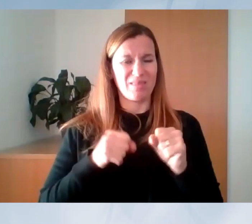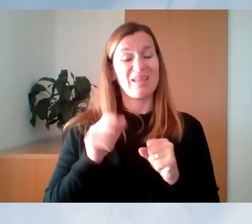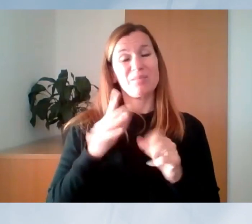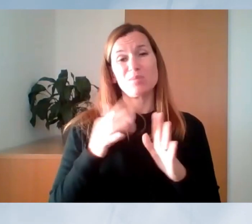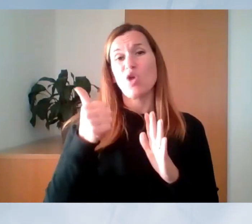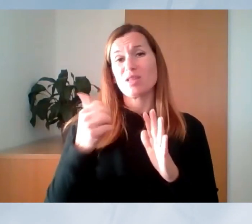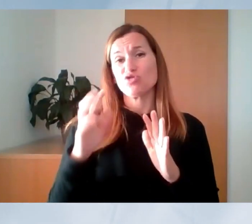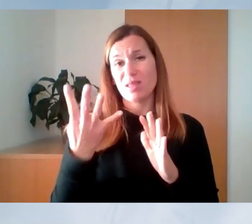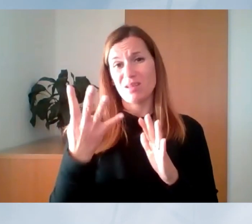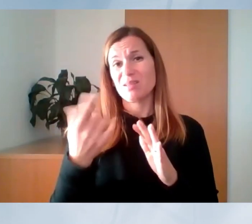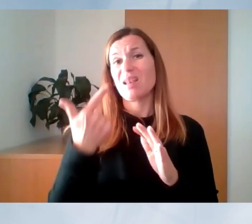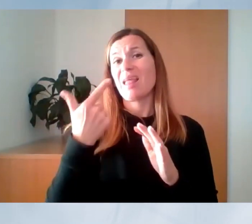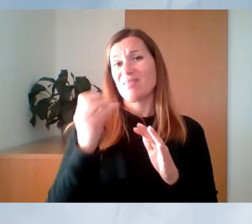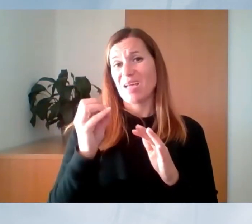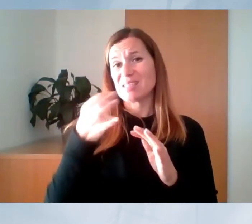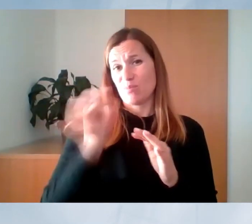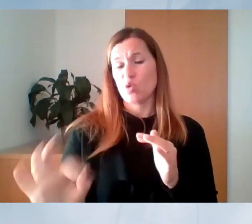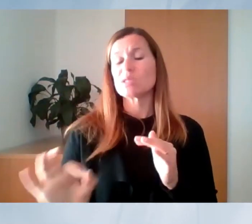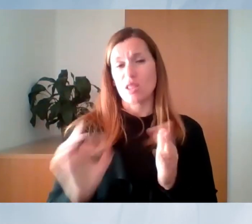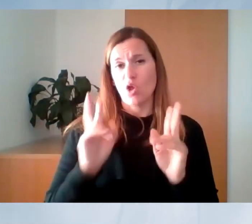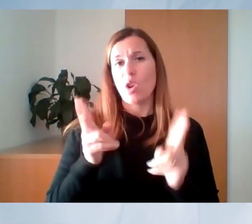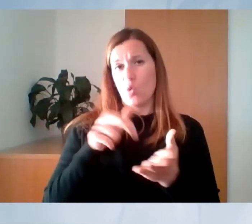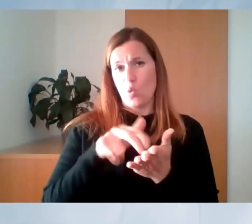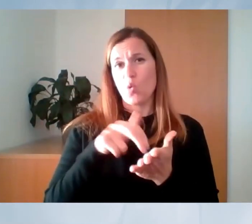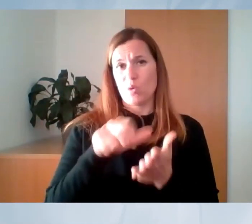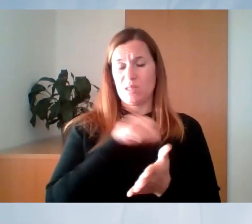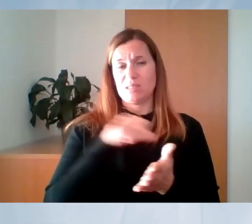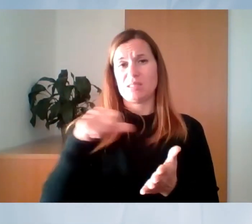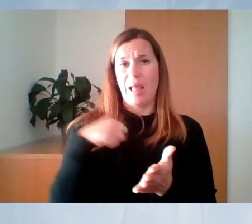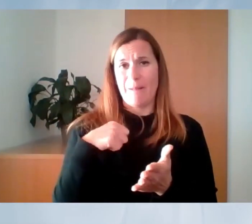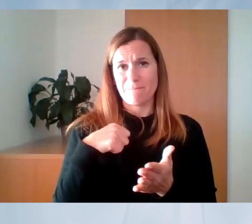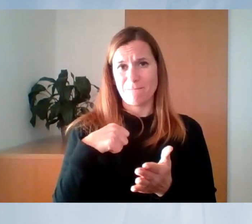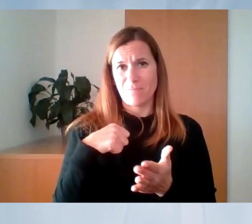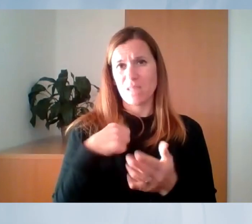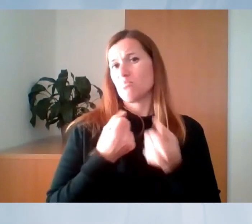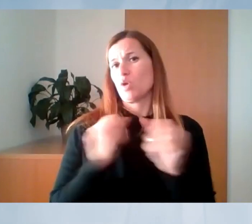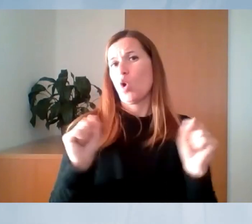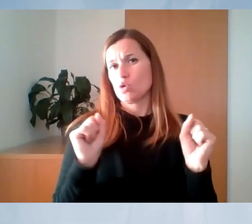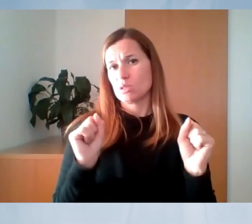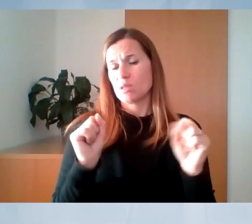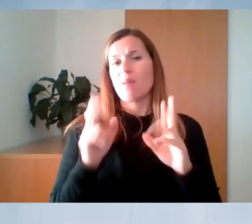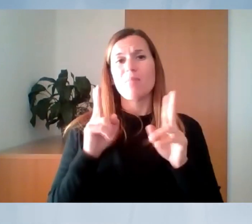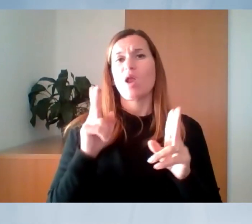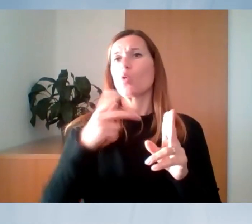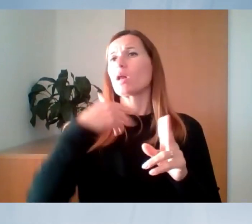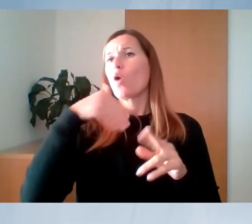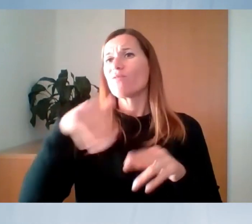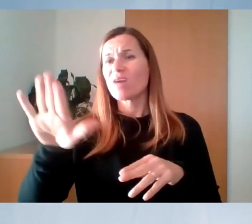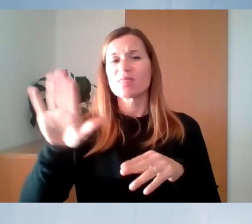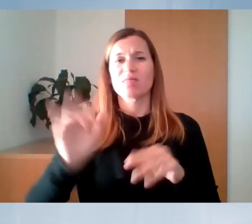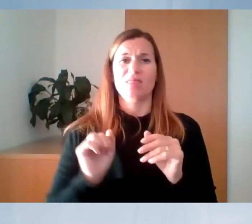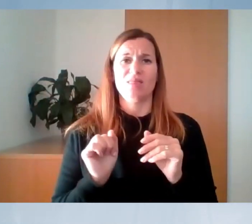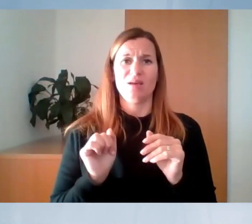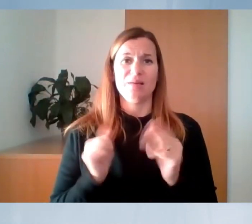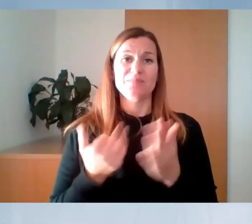kvečjemu četrtina, 20% jih hodi samih prosto, pa gredo lahko